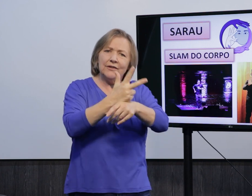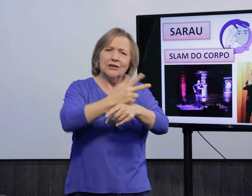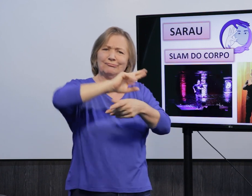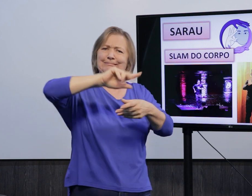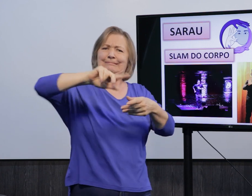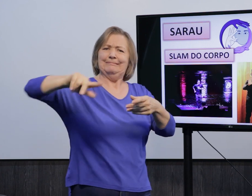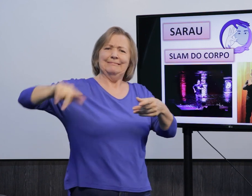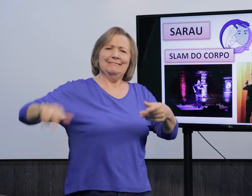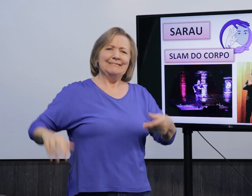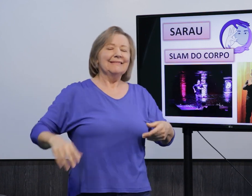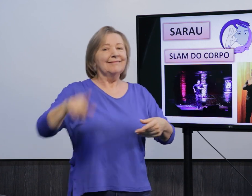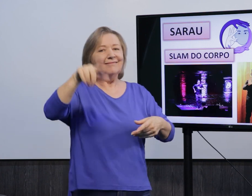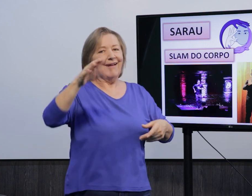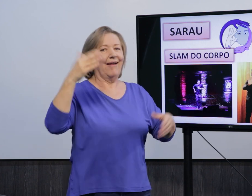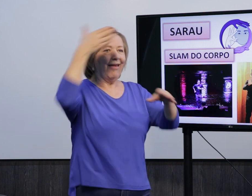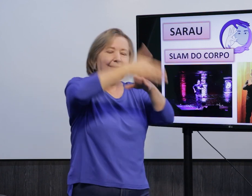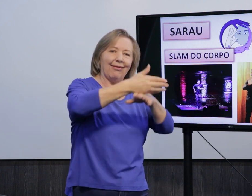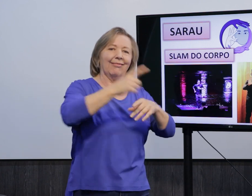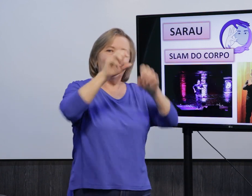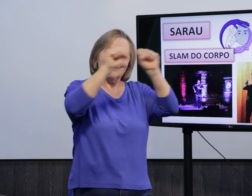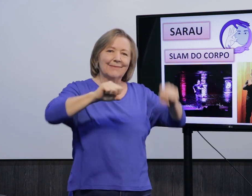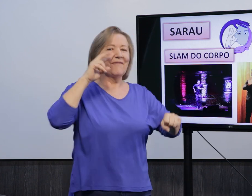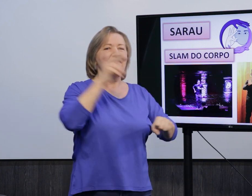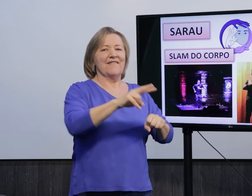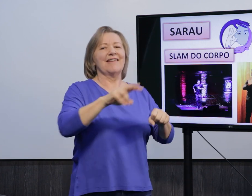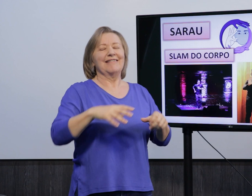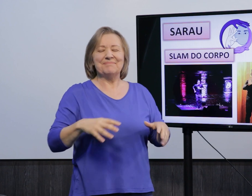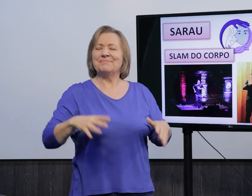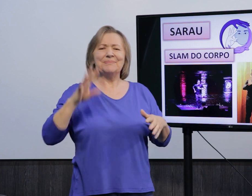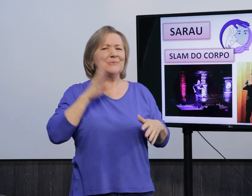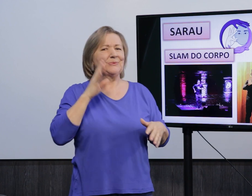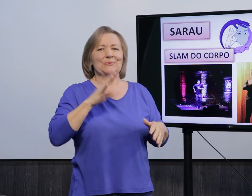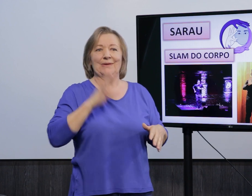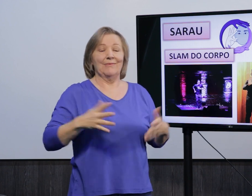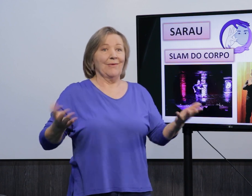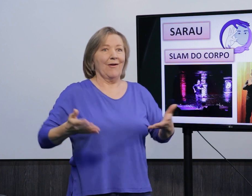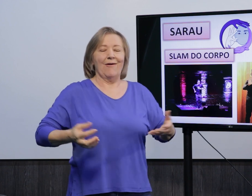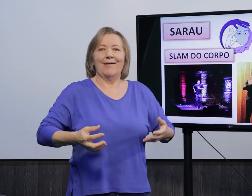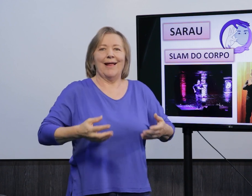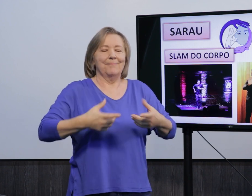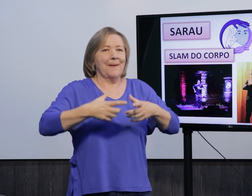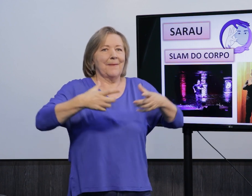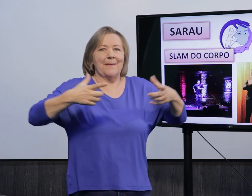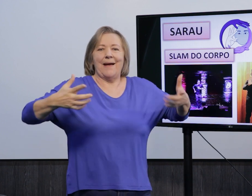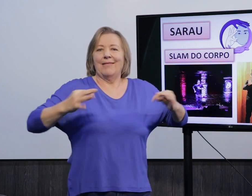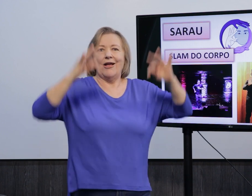onde tem diversos vídeos ali que vocês podem estar acessando e é muito legal esse sistema né que tem crescido